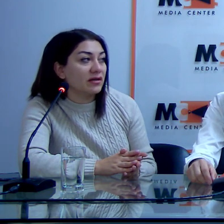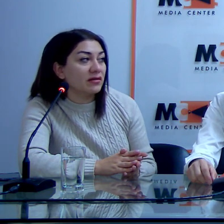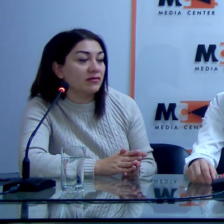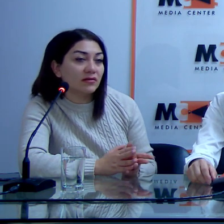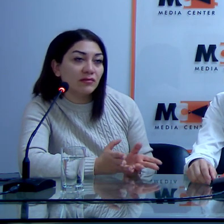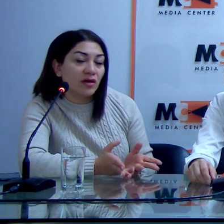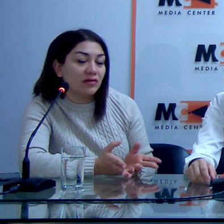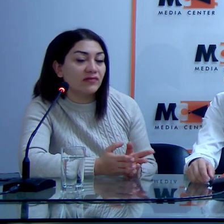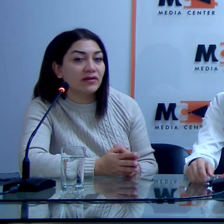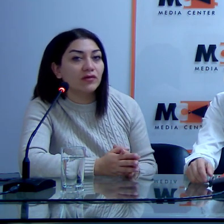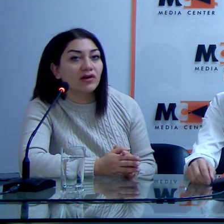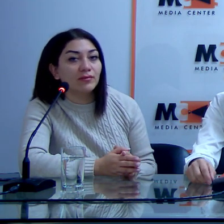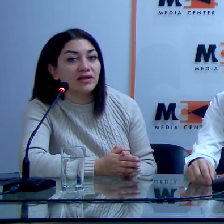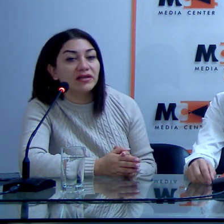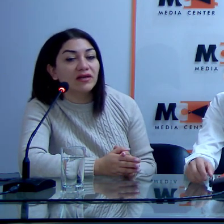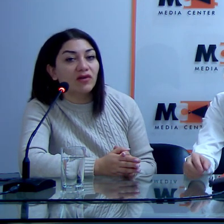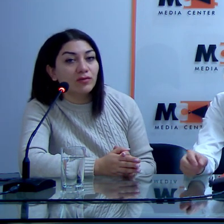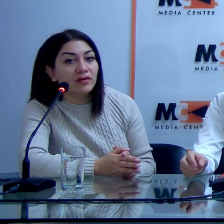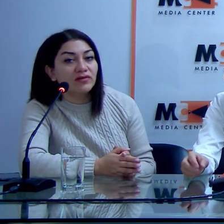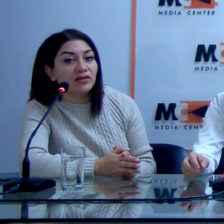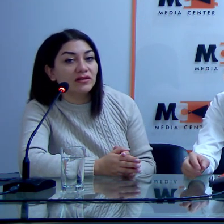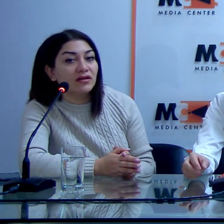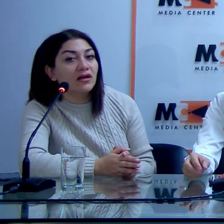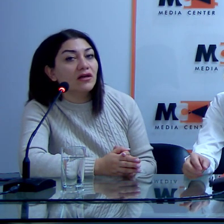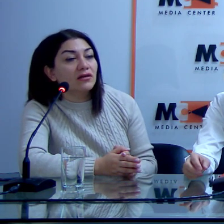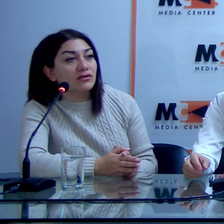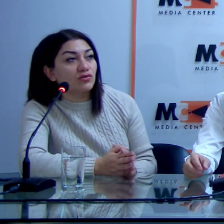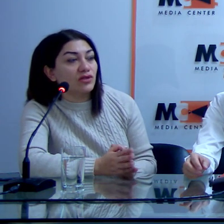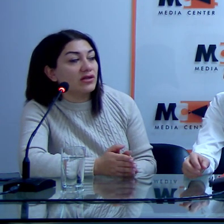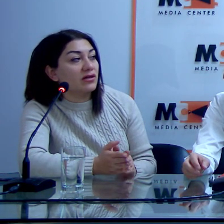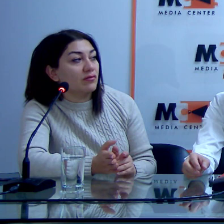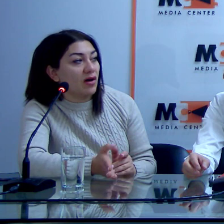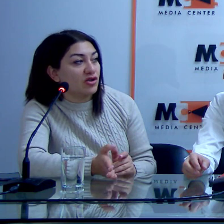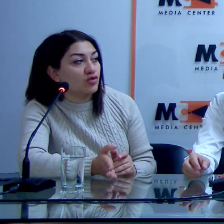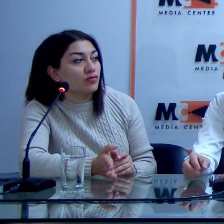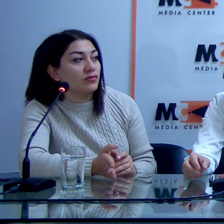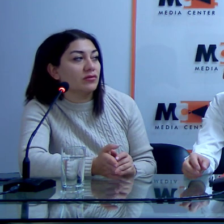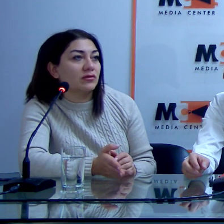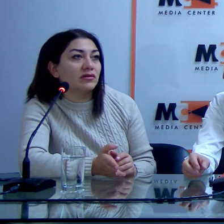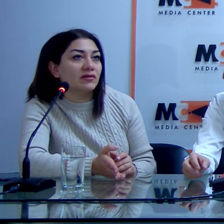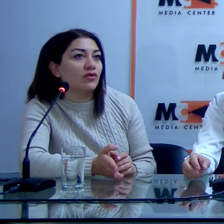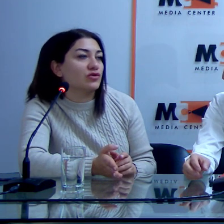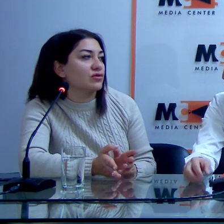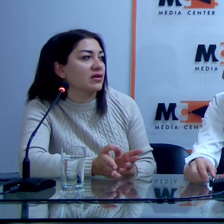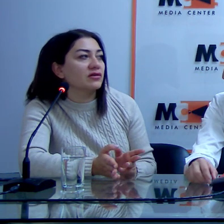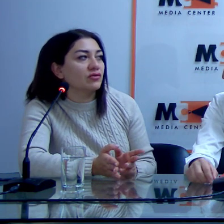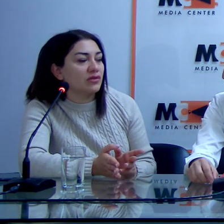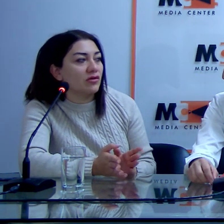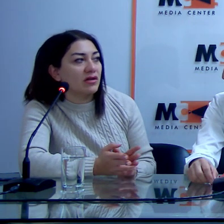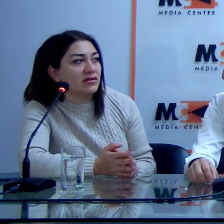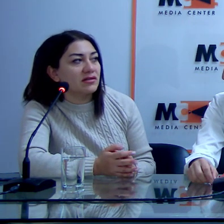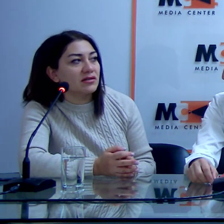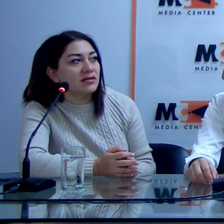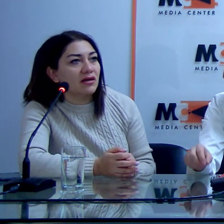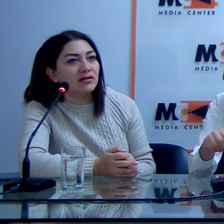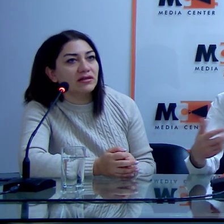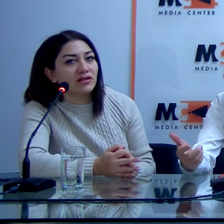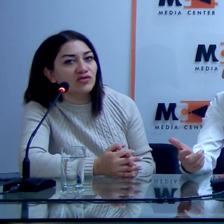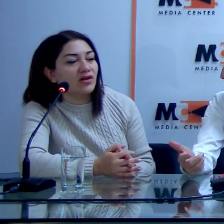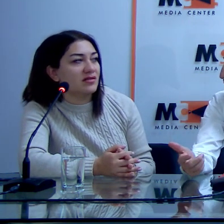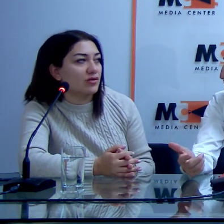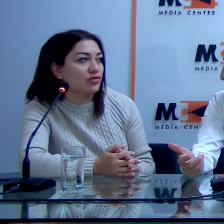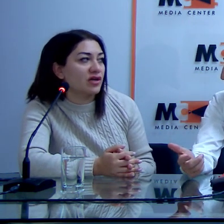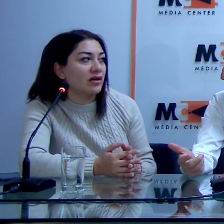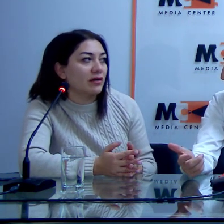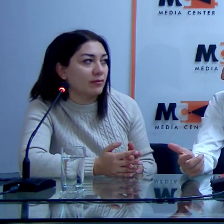սահմանափակ են, իմ տվյալներով կան միայն Երևանում եւ ենթադրենք Սյունիքի մարզում գտնվող լսողության խնդիրն ունեցող անձի սարքը, եթե